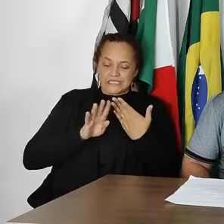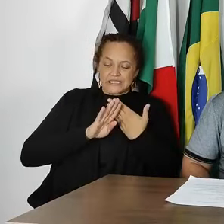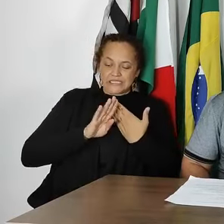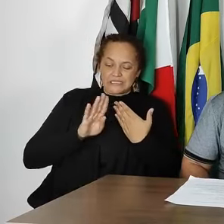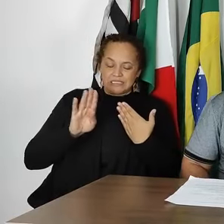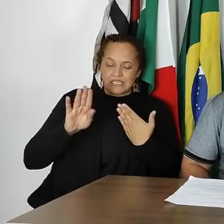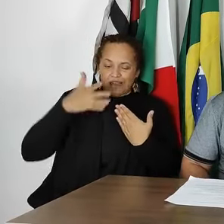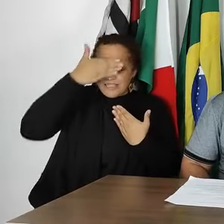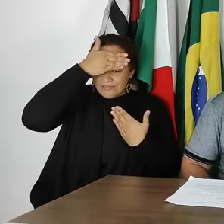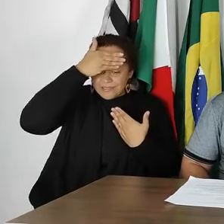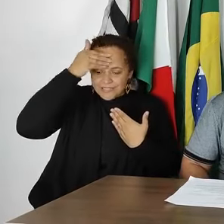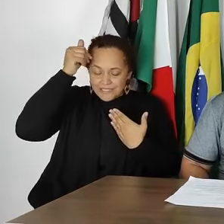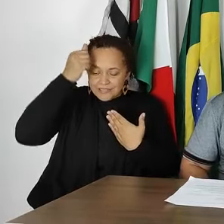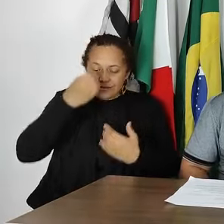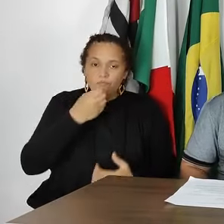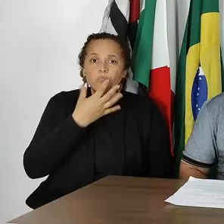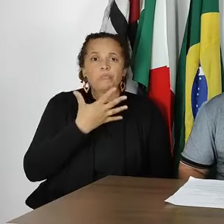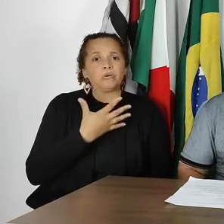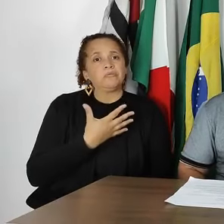já